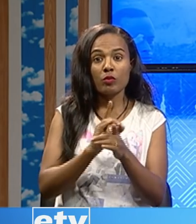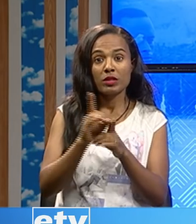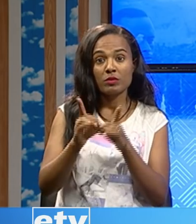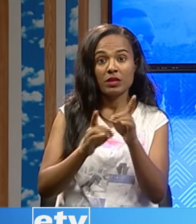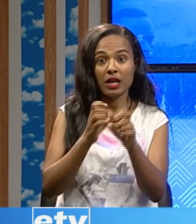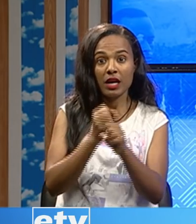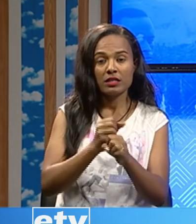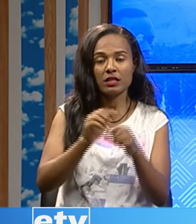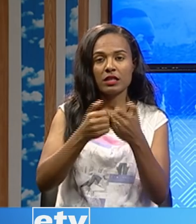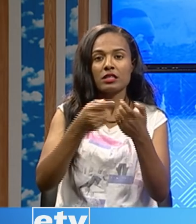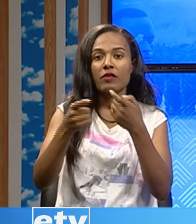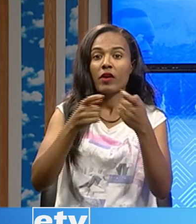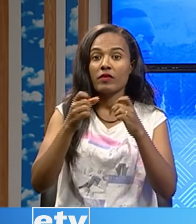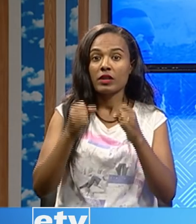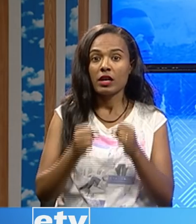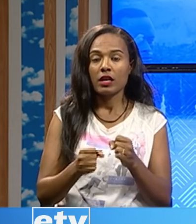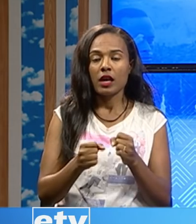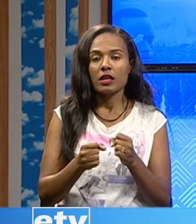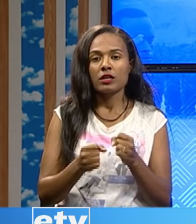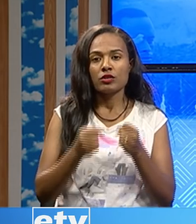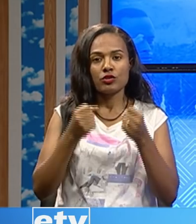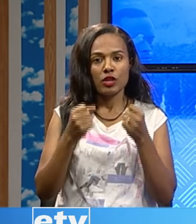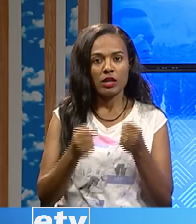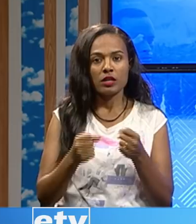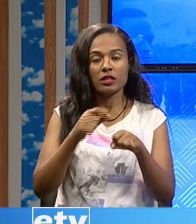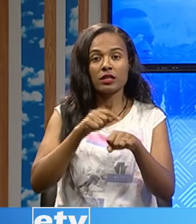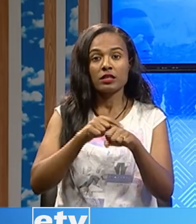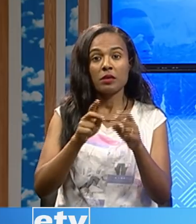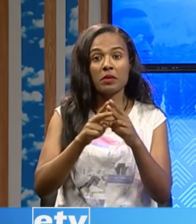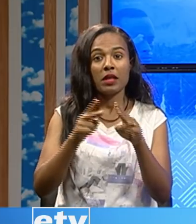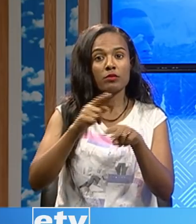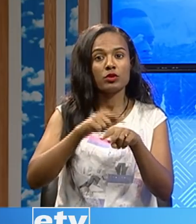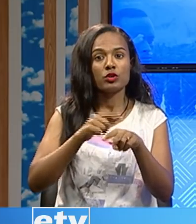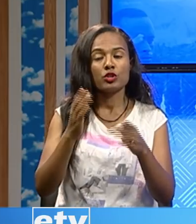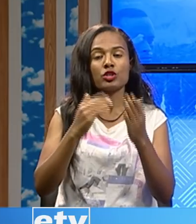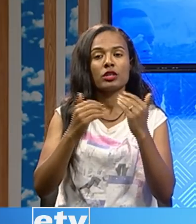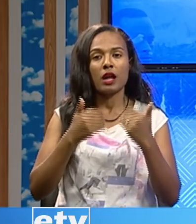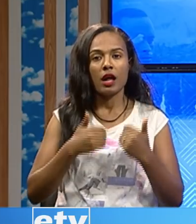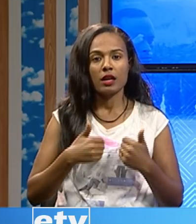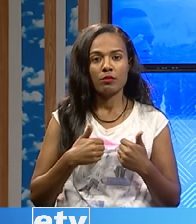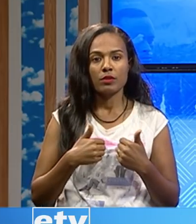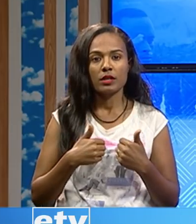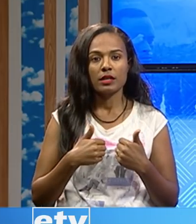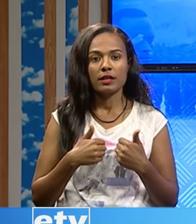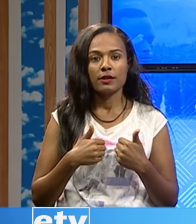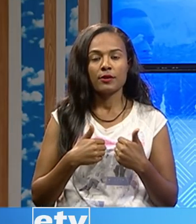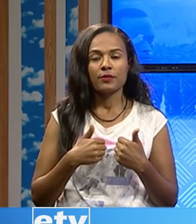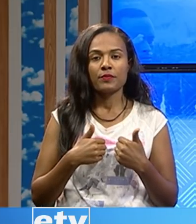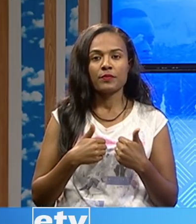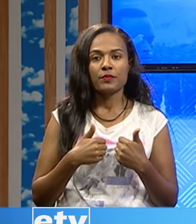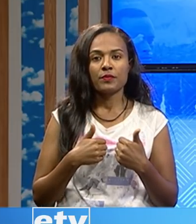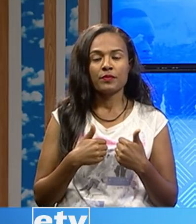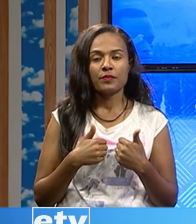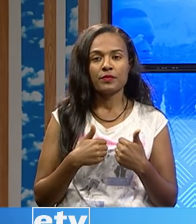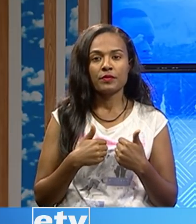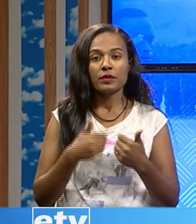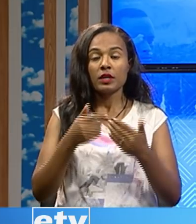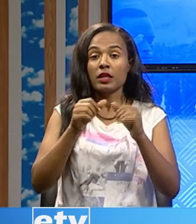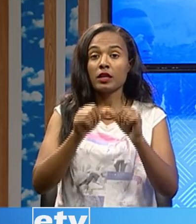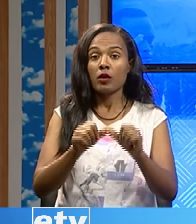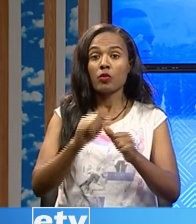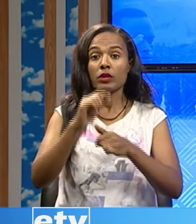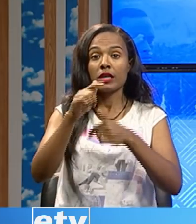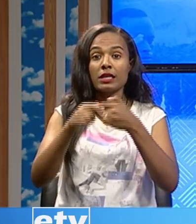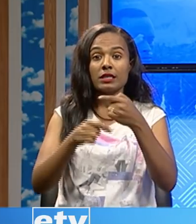እንዴት ሰርቫይቭ እናደርጋለን የሚል በጣም ከፍተኛ ችግር አለባቸው። ጊዜ በጣም ችግር አለብን የሚል ነው ሁሉ ጊዜ የምናገኘው ነገር እሱ ነው። እየቆየ